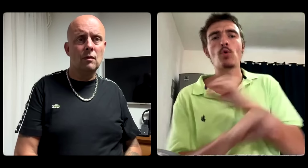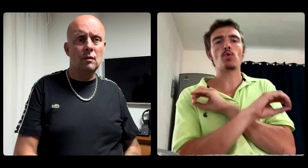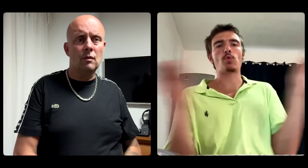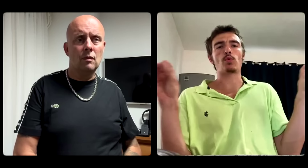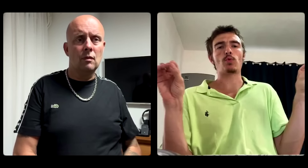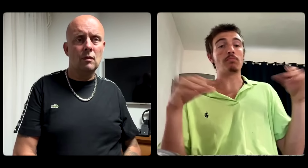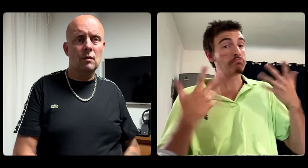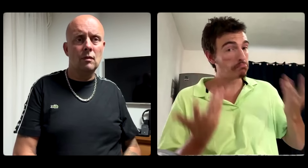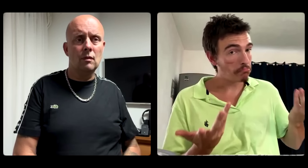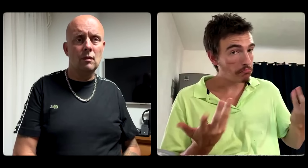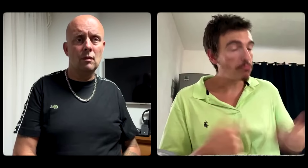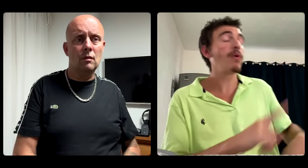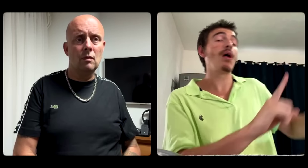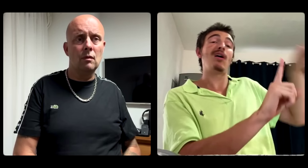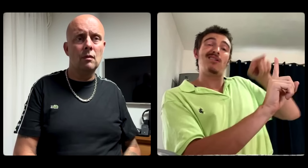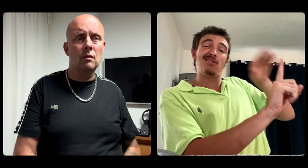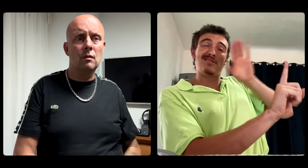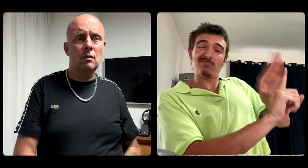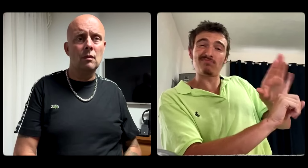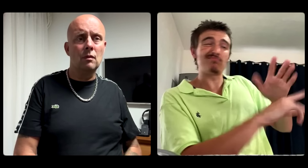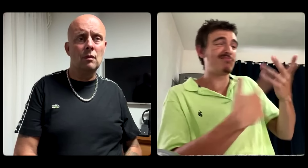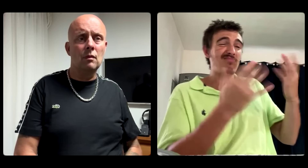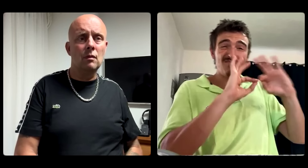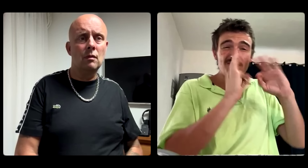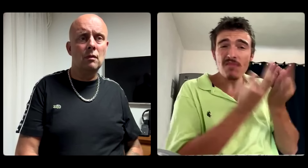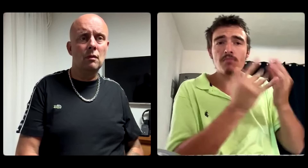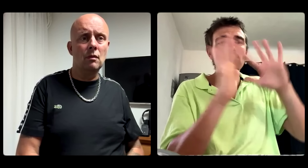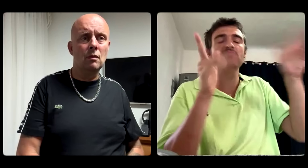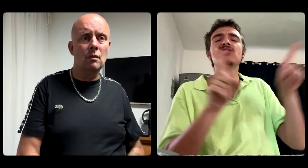Nee, grapje. Ik maak een grapje, hè.